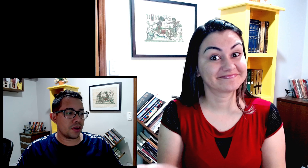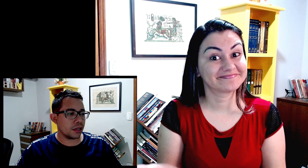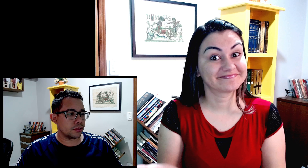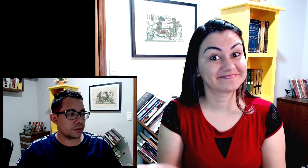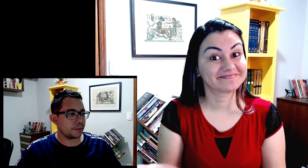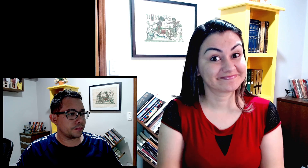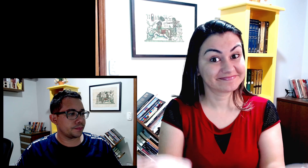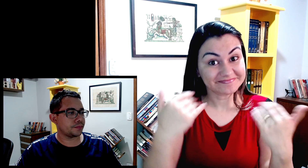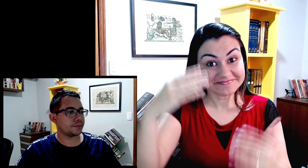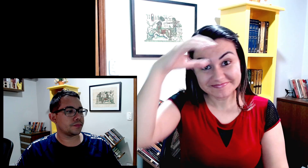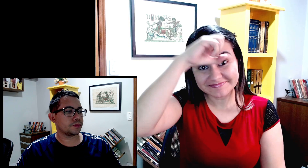falando, tá?